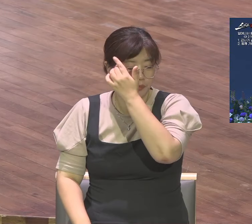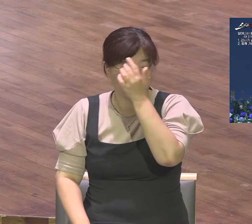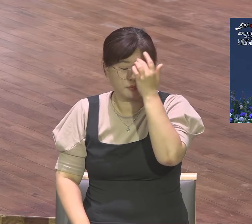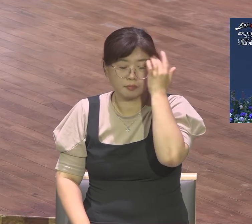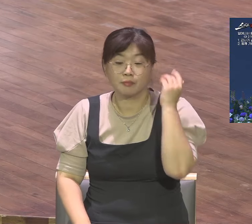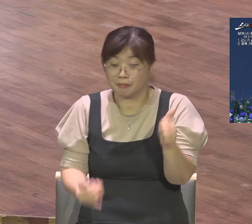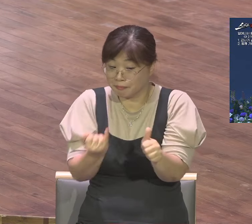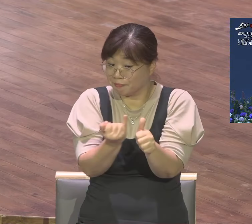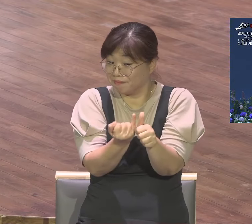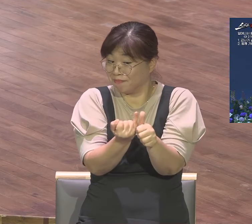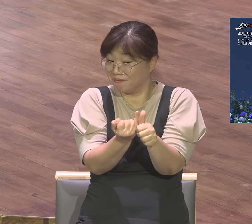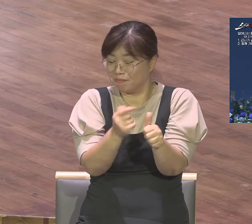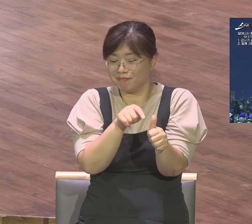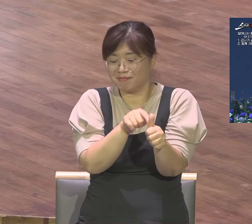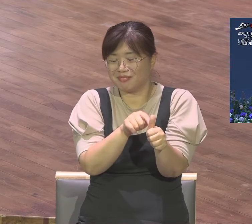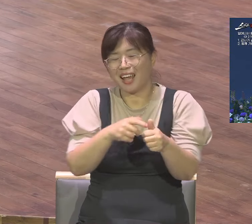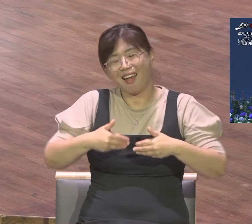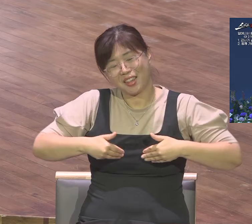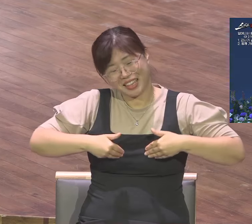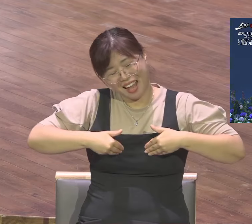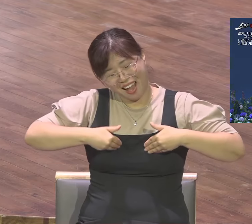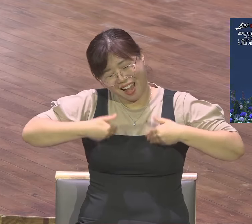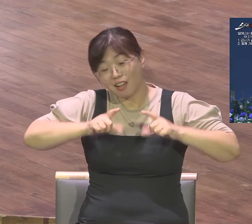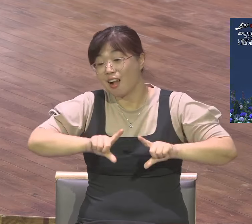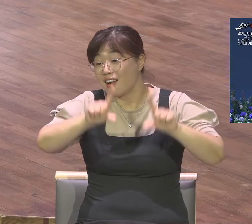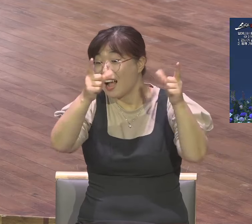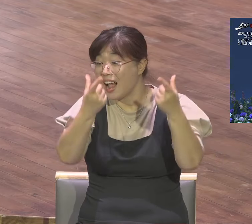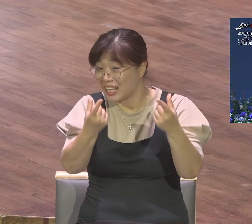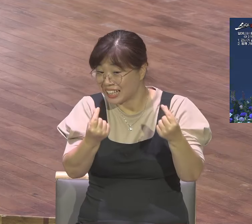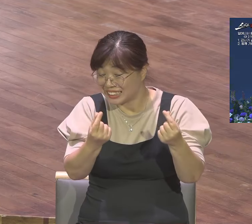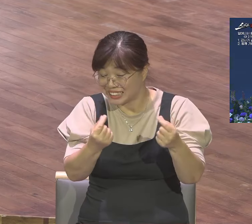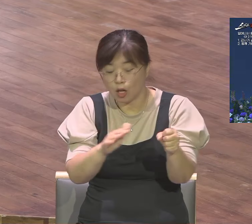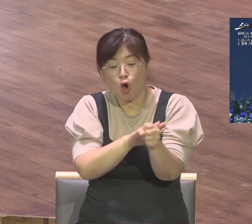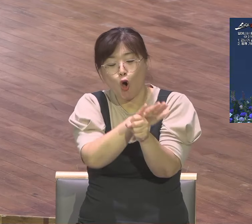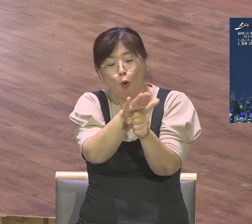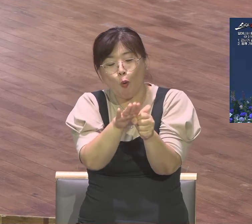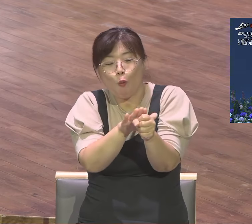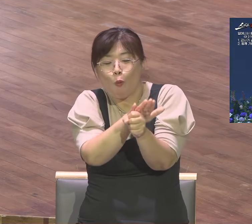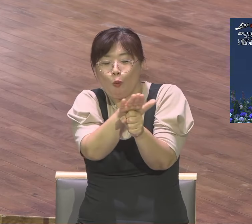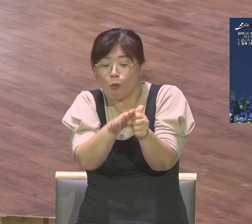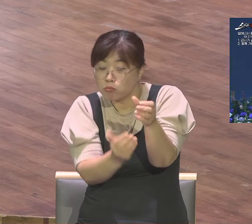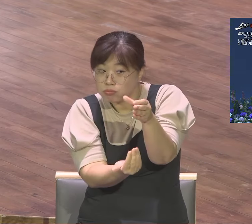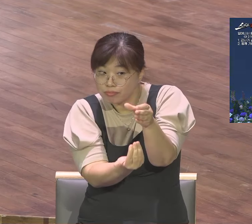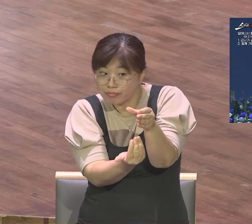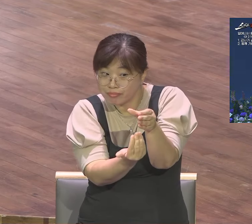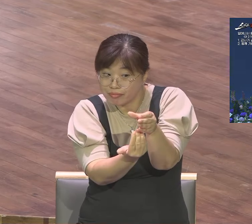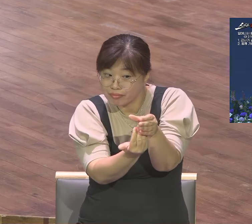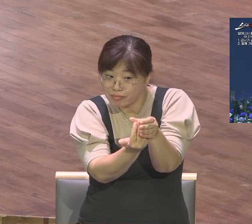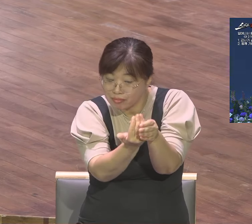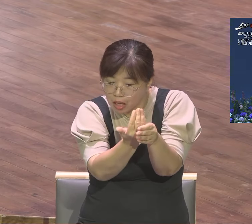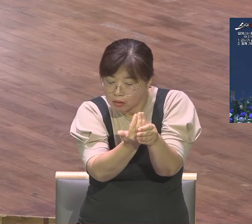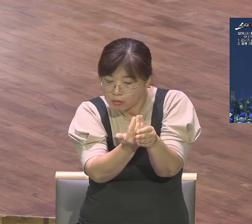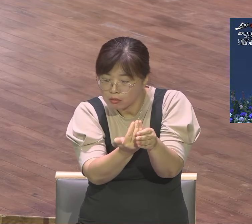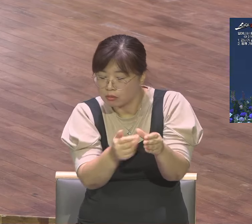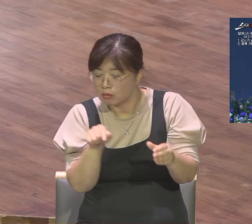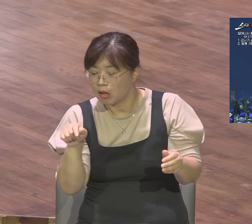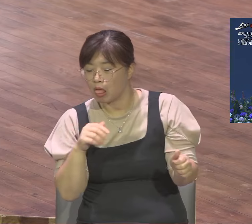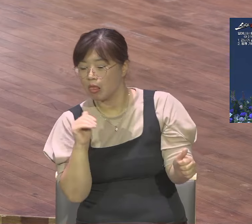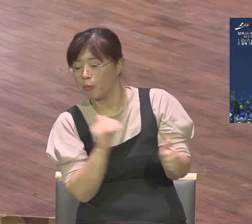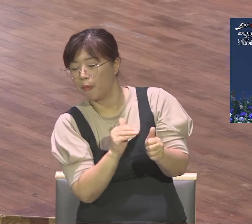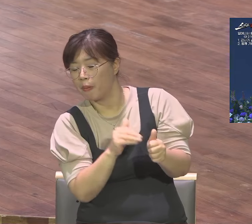사랑의 봄과 함께 그 사랑을 깨뜨리는 작은 여우의 활동이